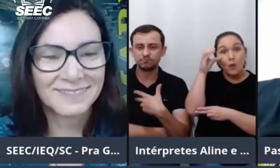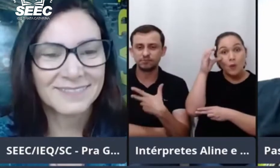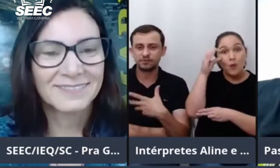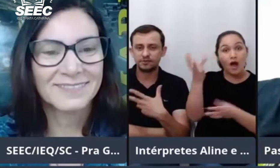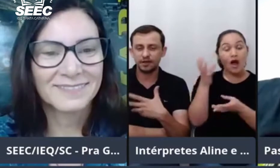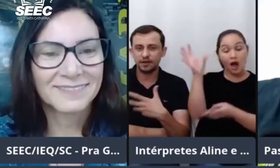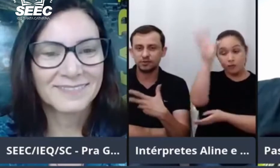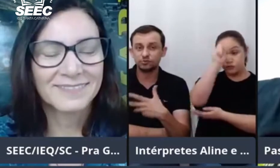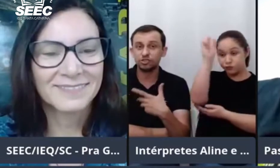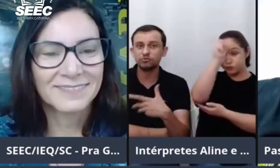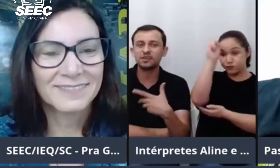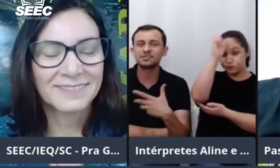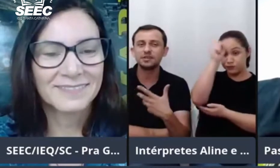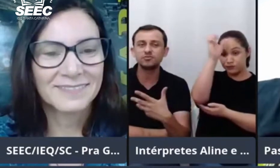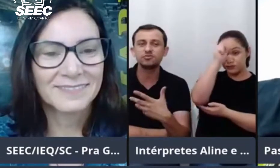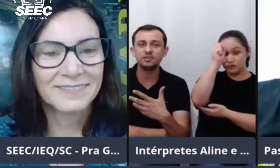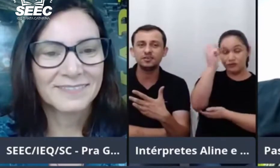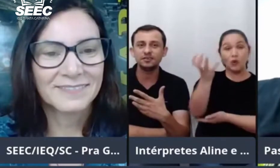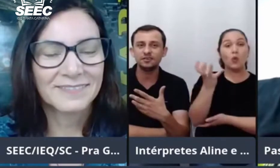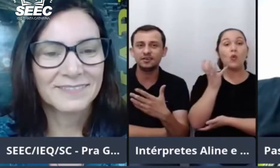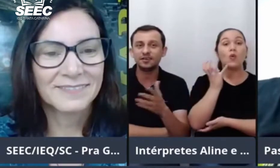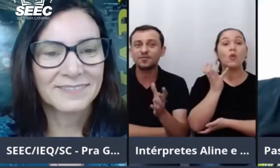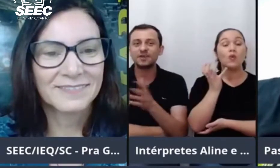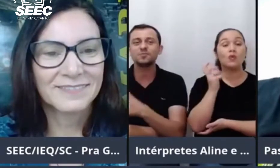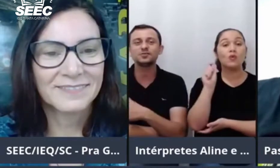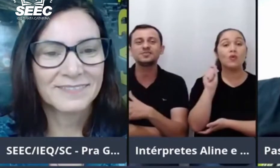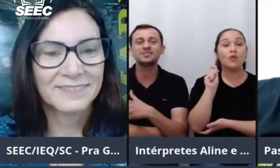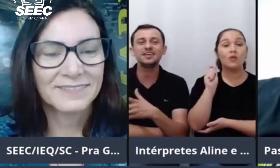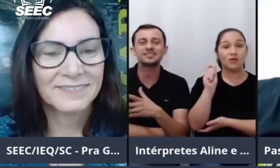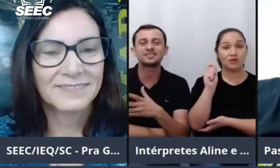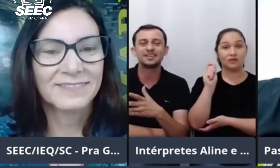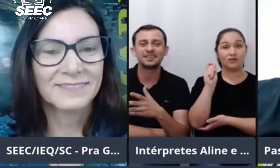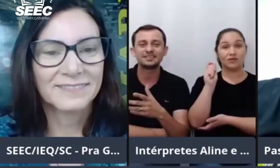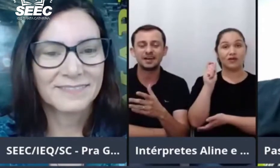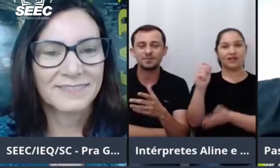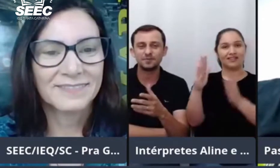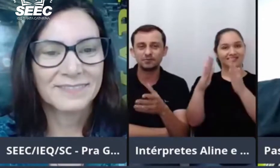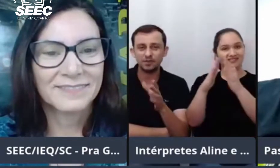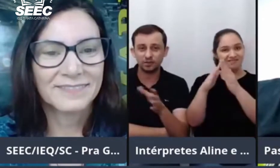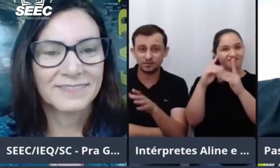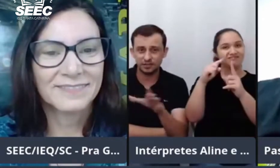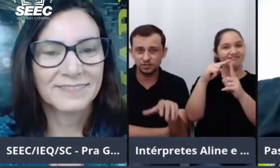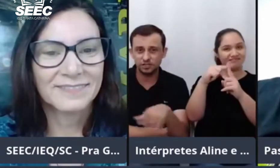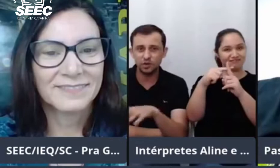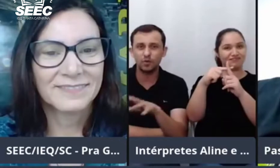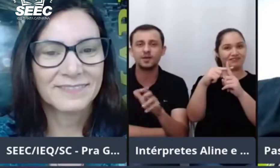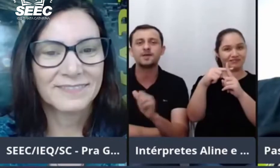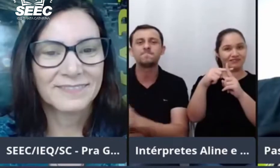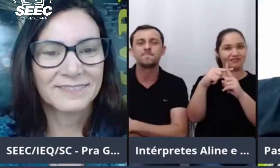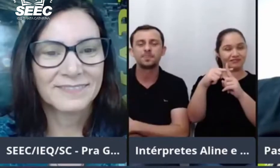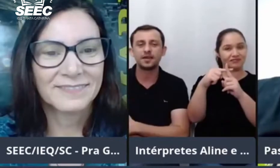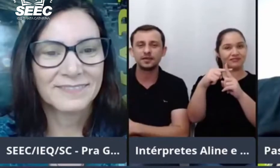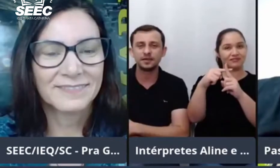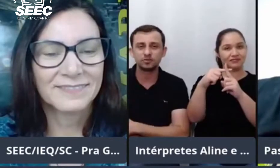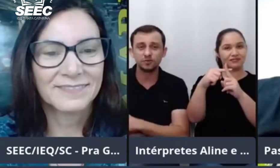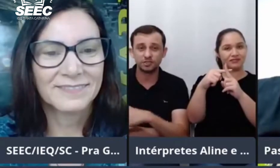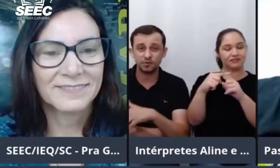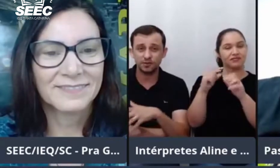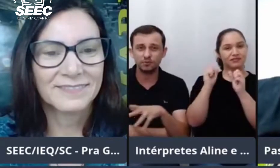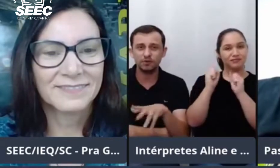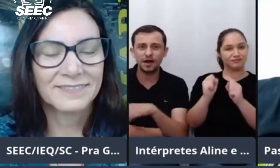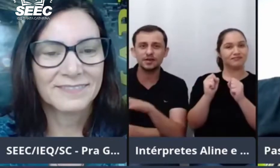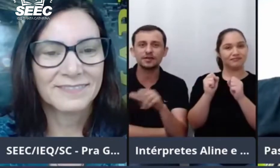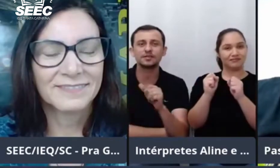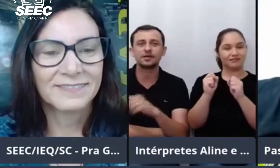Então, surgindo o desejo de levarem para suas igrejas, sabe? Dentro da nossa região ali, da igreja do